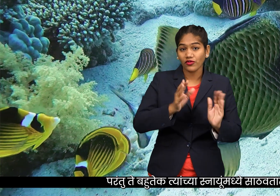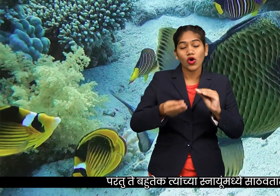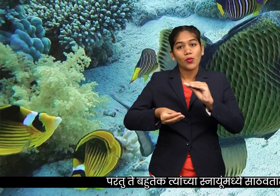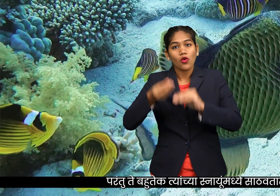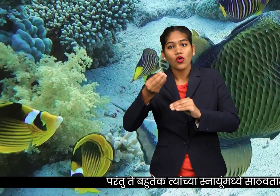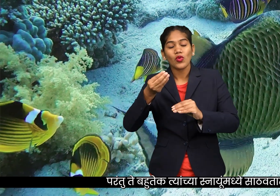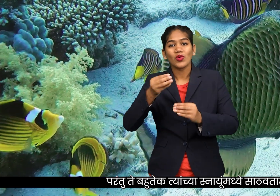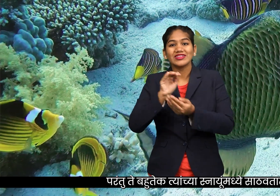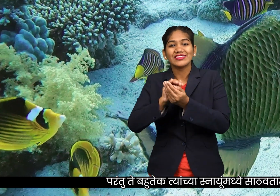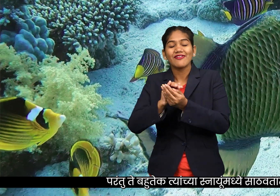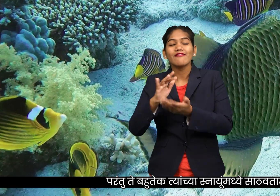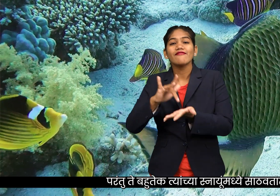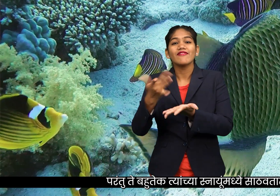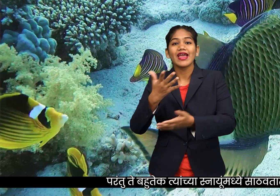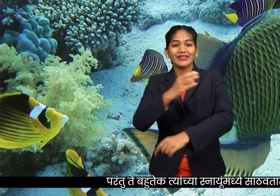त्यांच्या